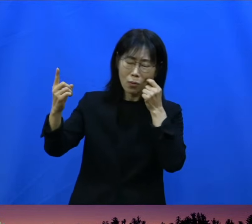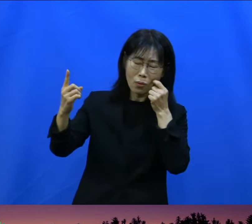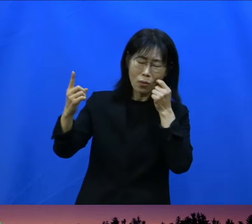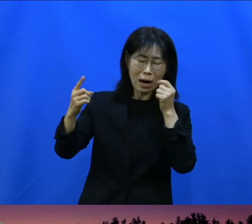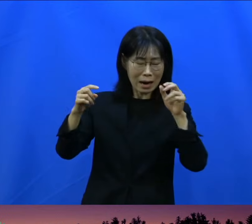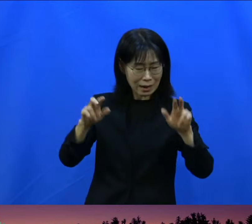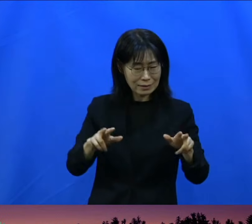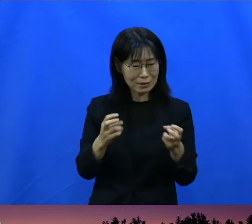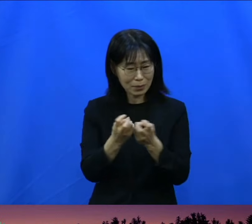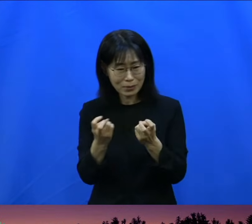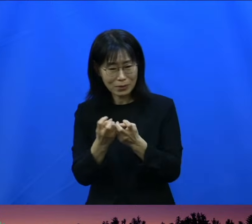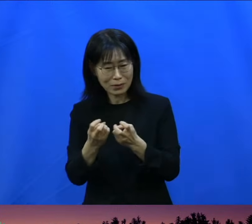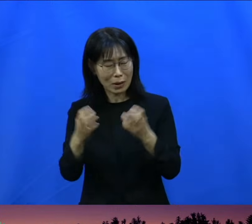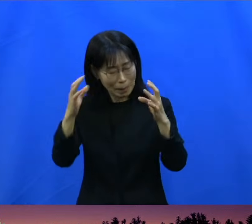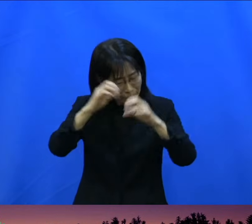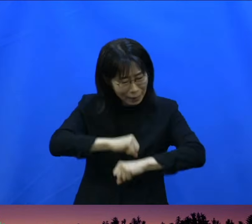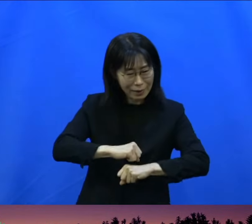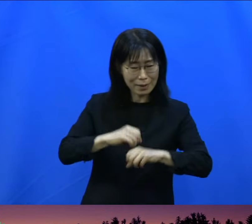거기서 시작이 돼야 돼요.